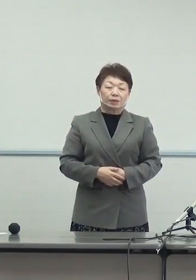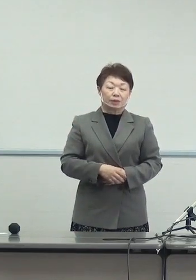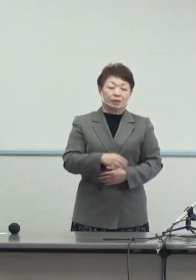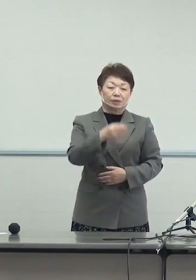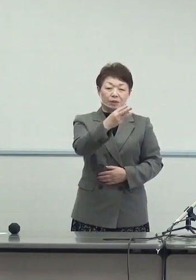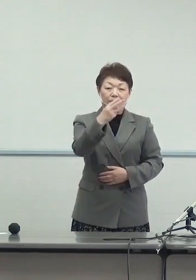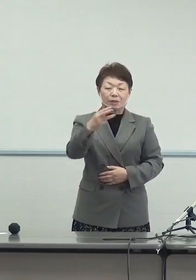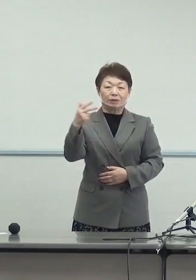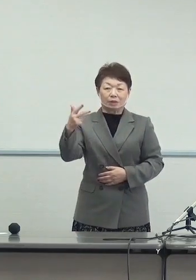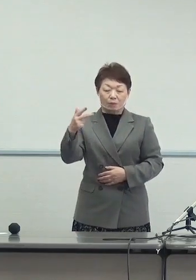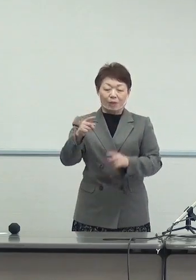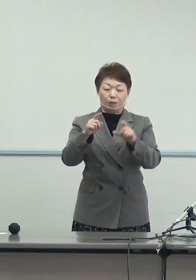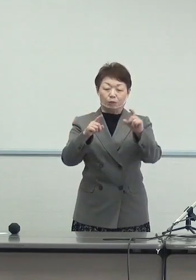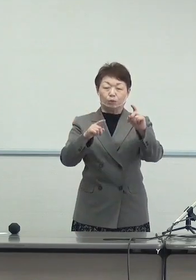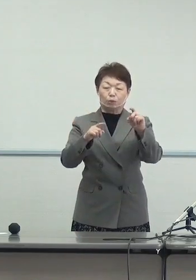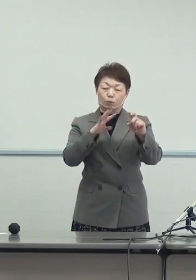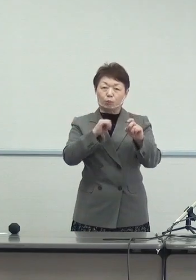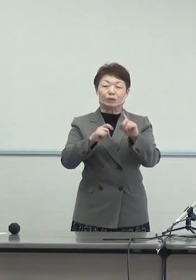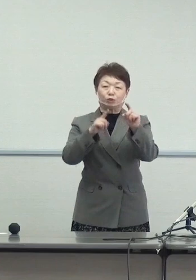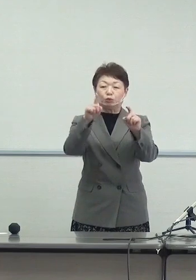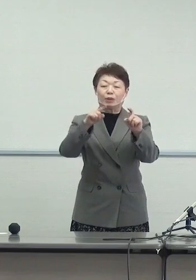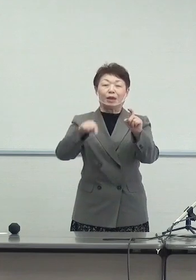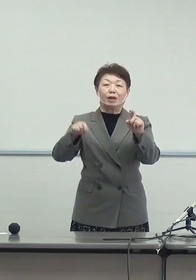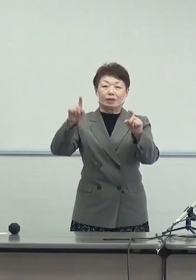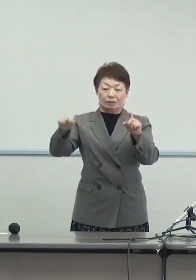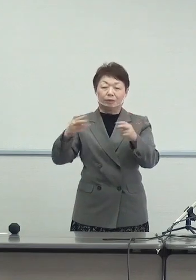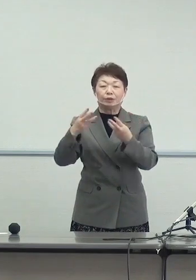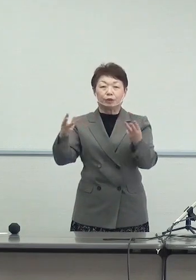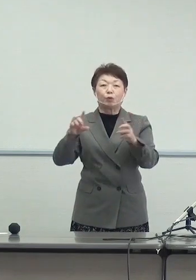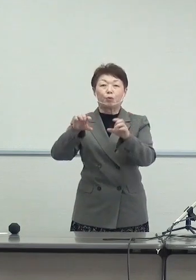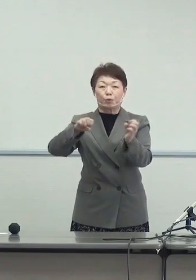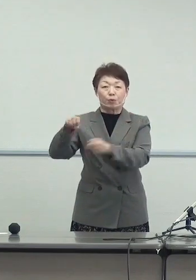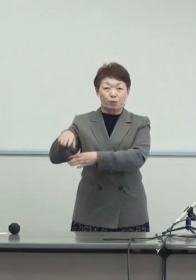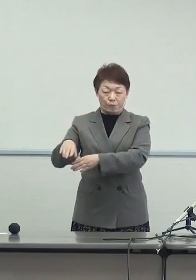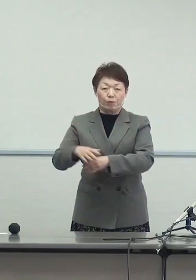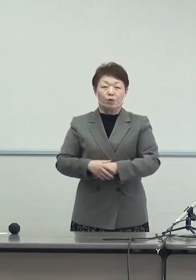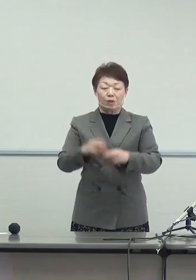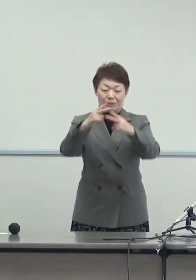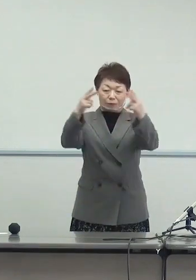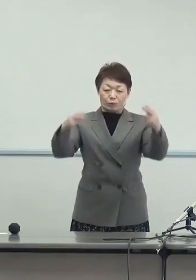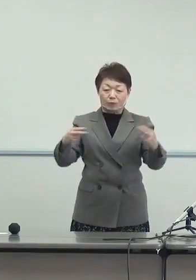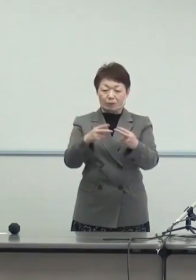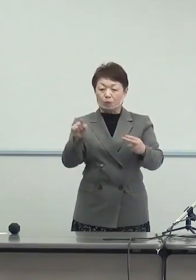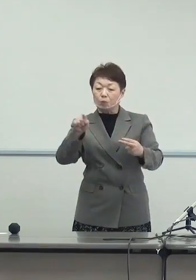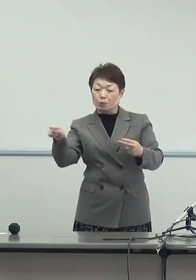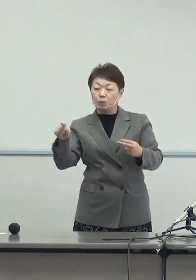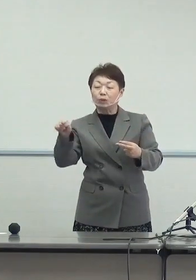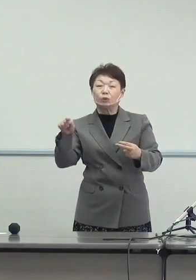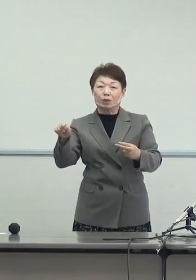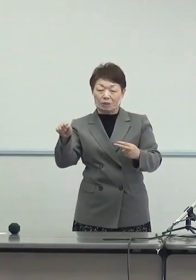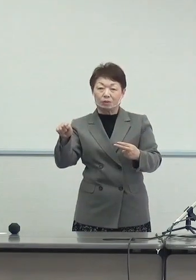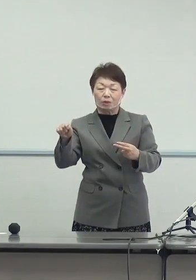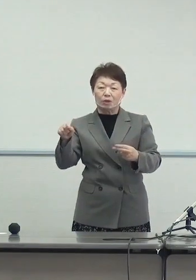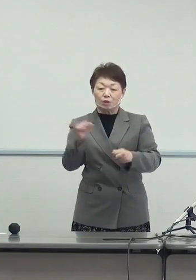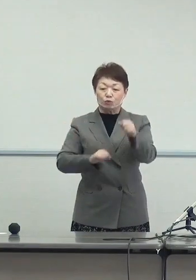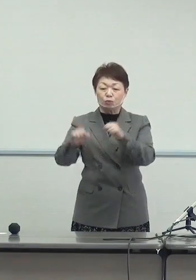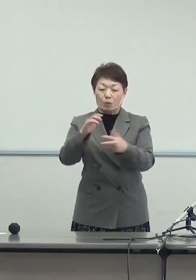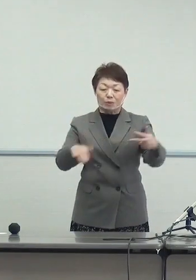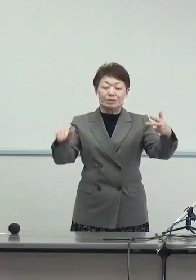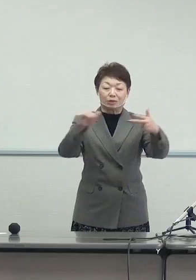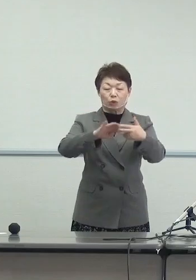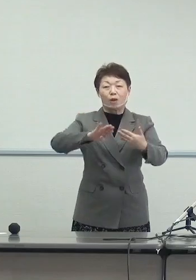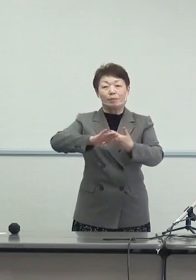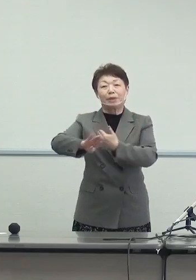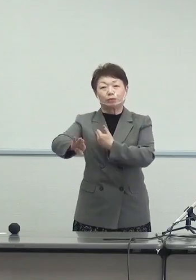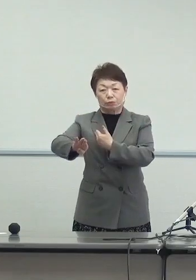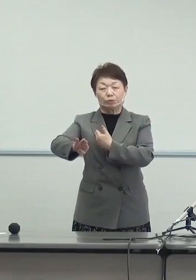337は10代の方ですのでナンバー飛ばしておりまして、338の方がその二重線の外側に、これはこのウルドセスとは別途関